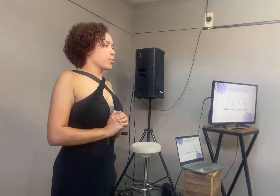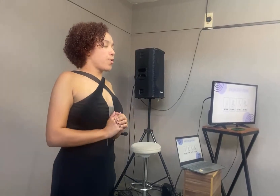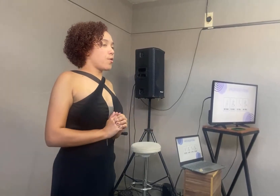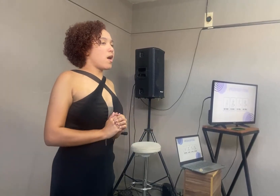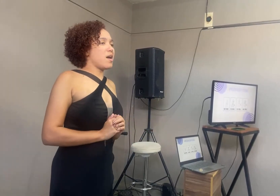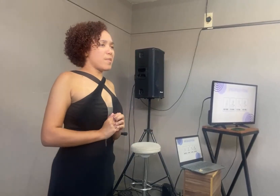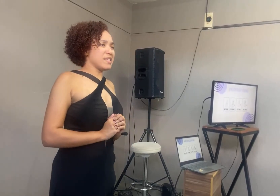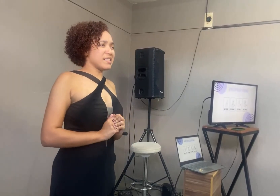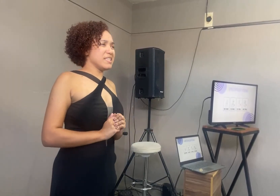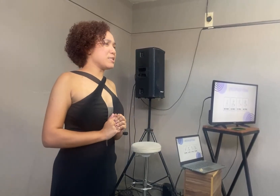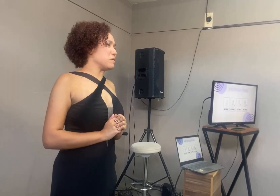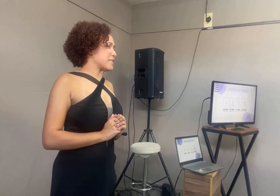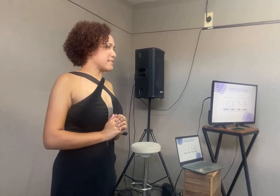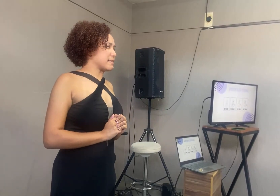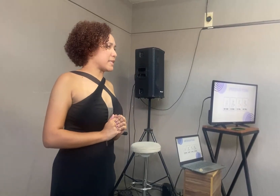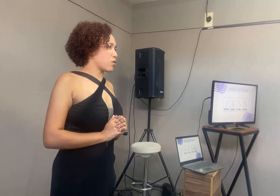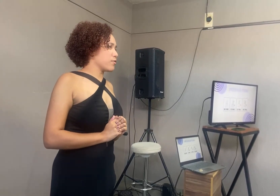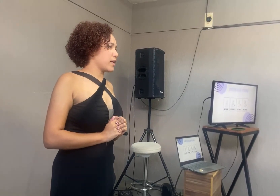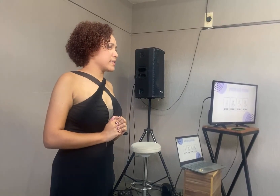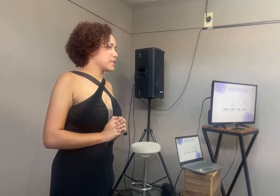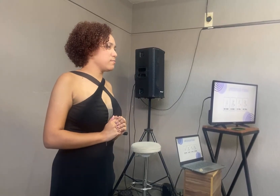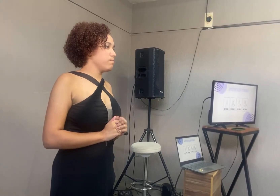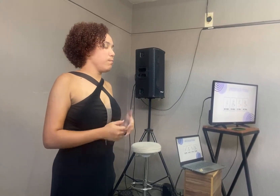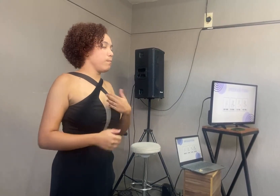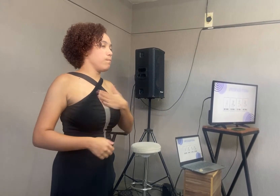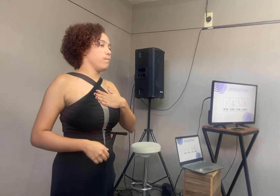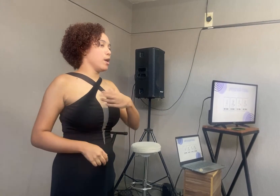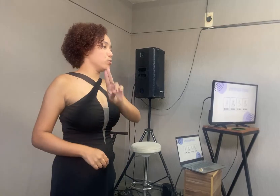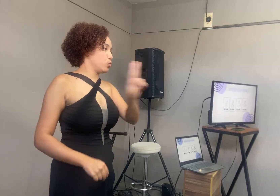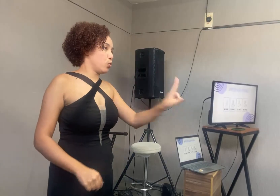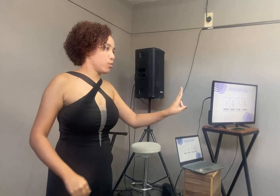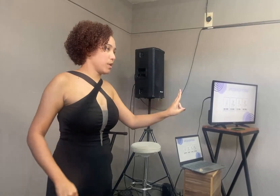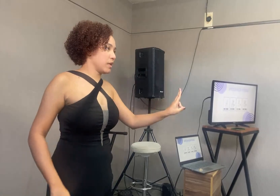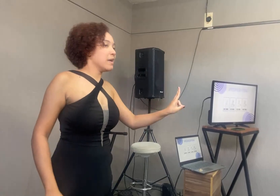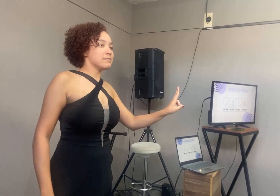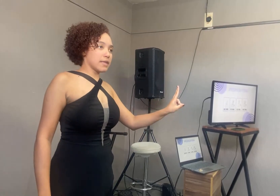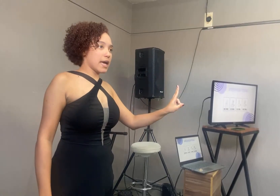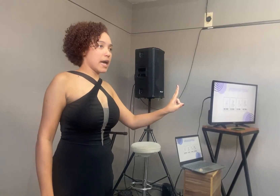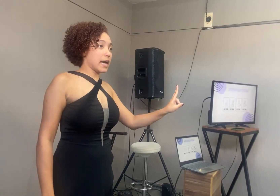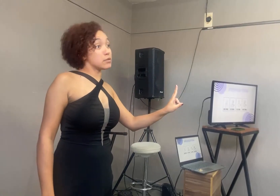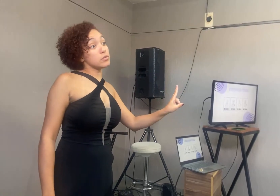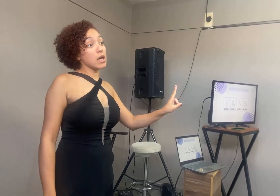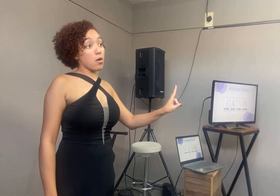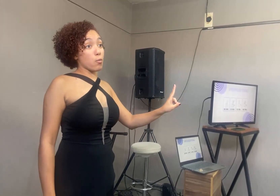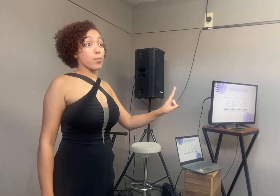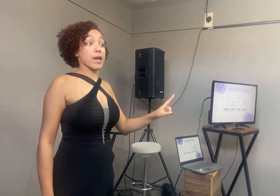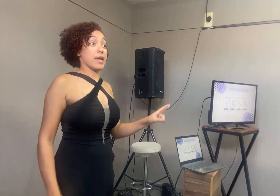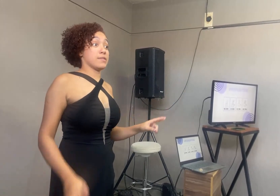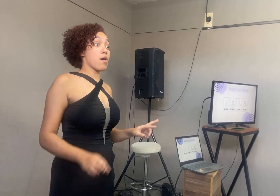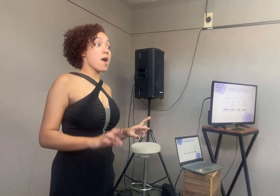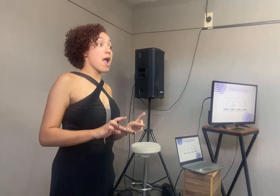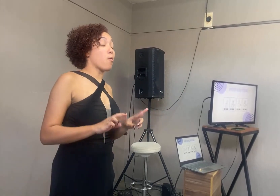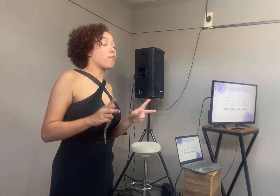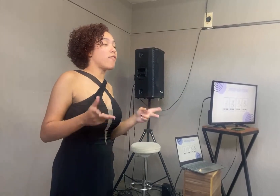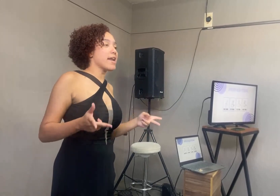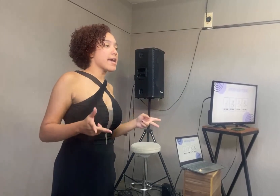supor, mas e se eu esqueci a palavra e falar assim, meu nome? Tá errado? Não, porque isso é uma